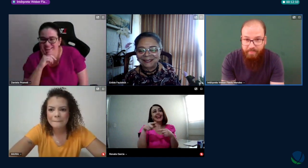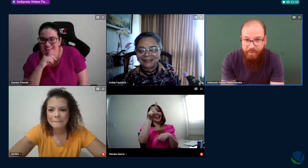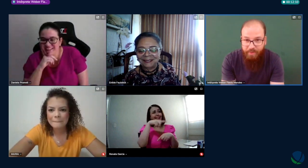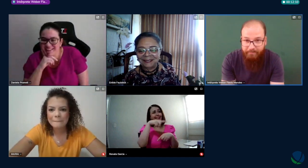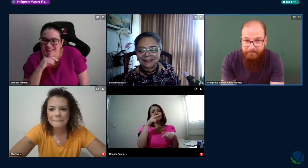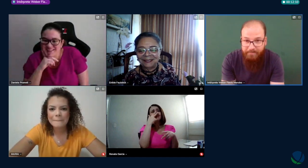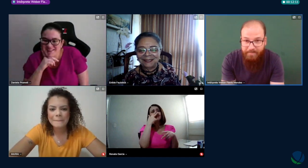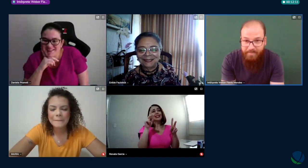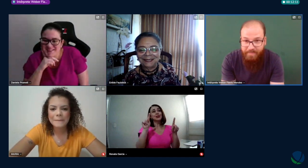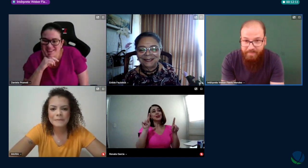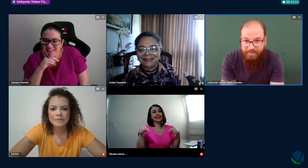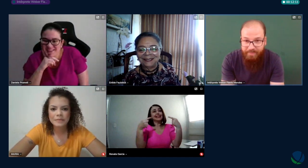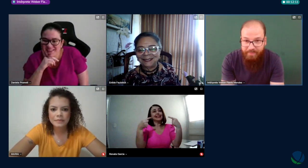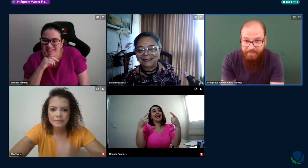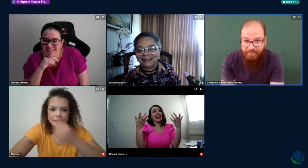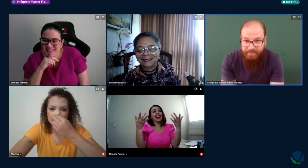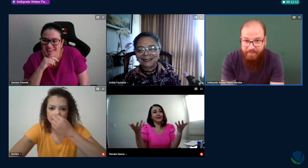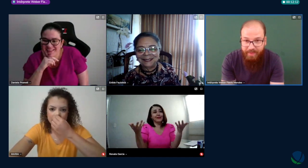Bom,